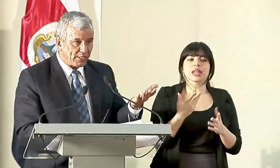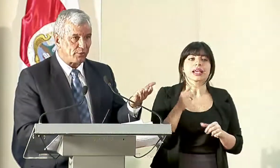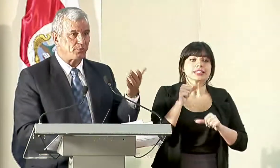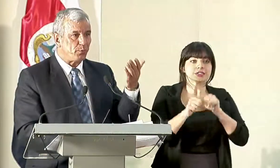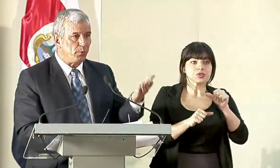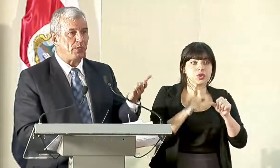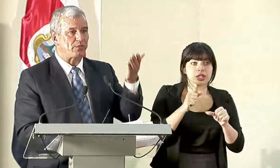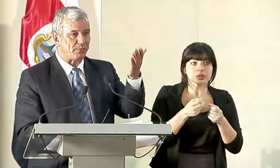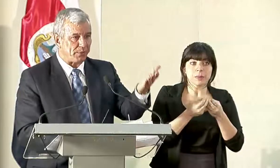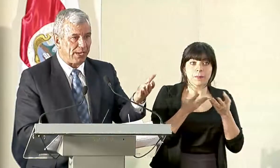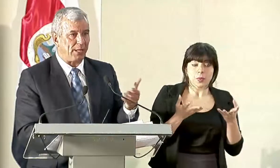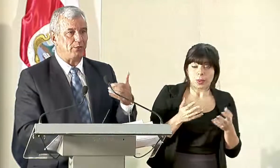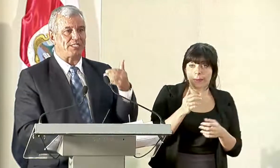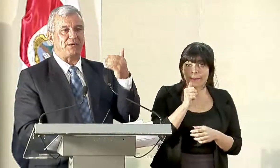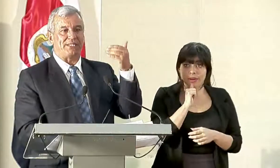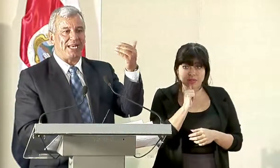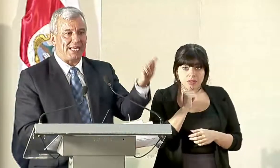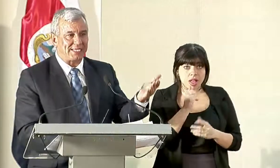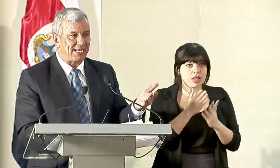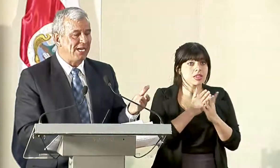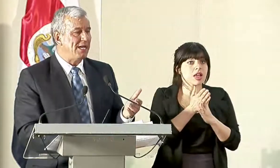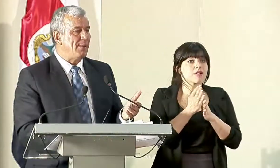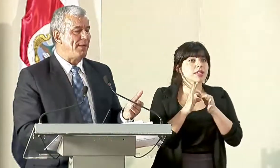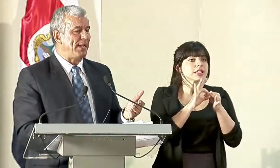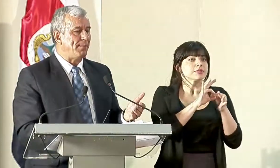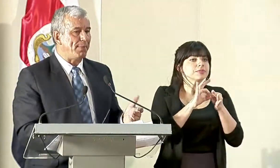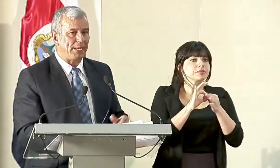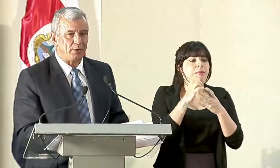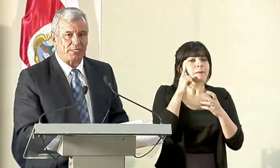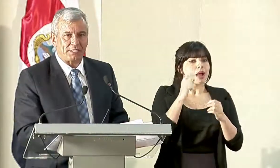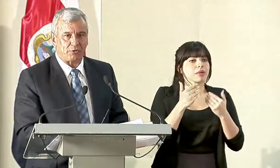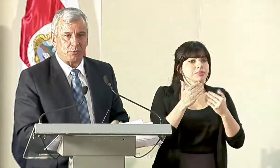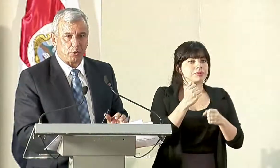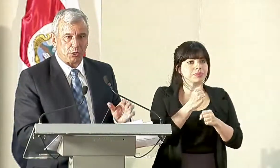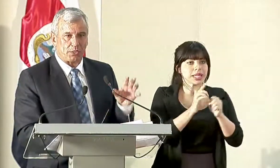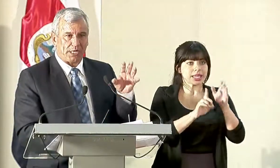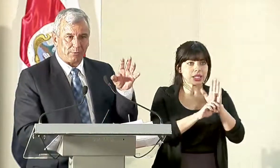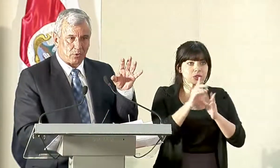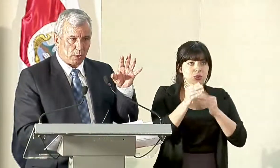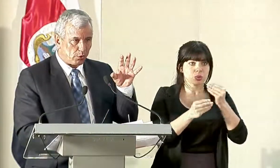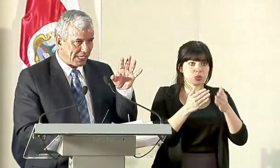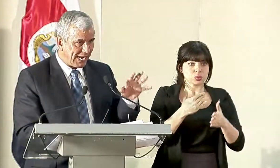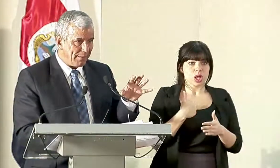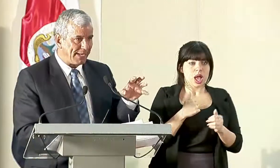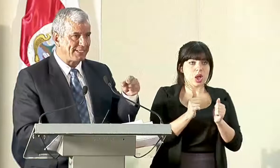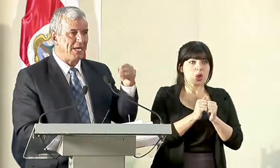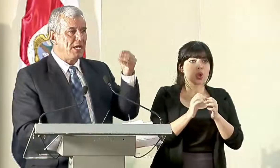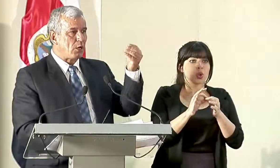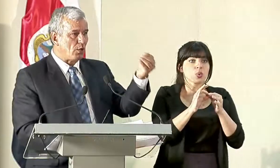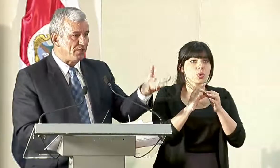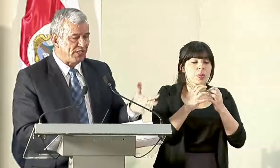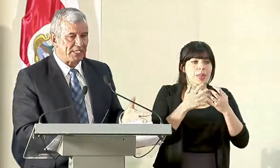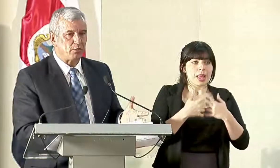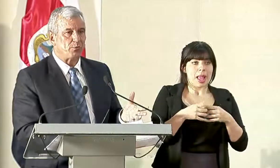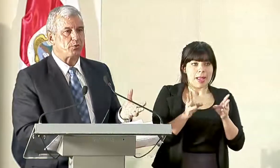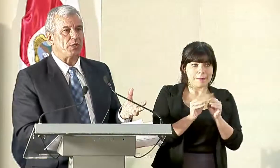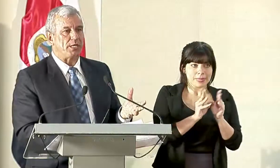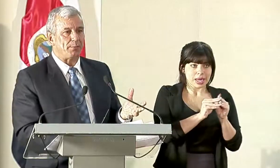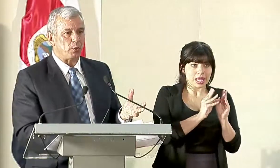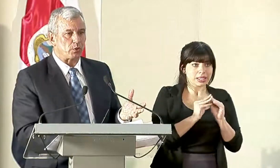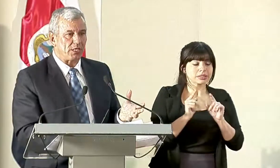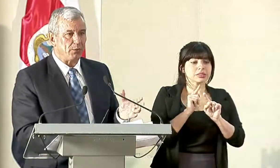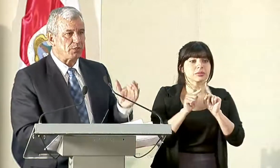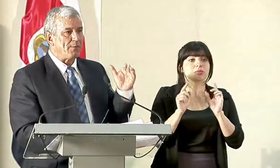los esfuerzos públicos y privados a través de la Alianza para el Empleo y el Desarrollo Productivo que tenemos con la Unión de Cámaras, con los diferentes